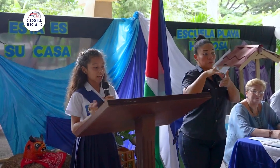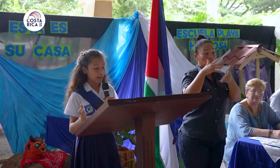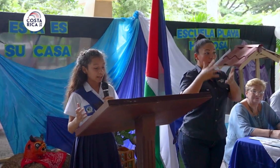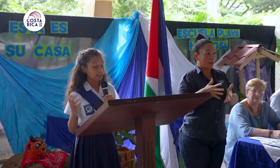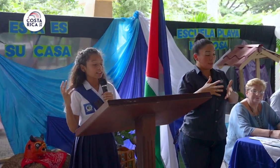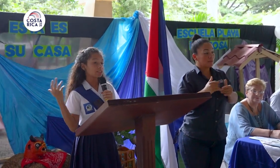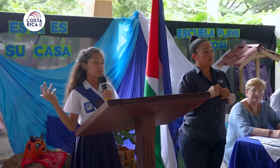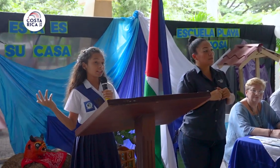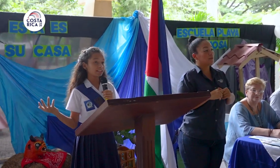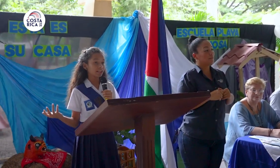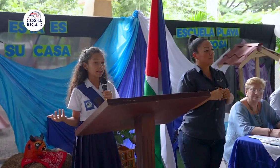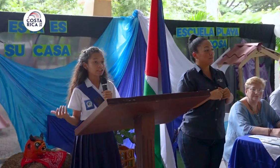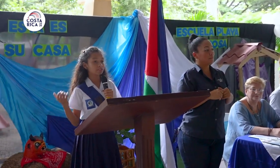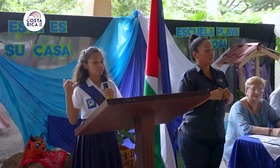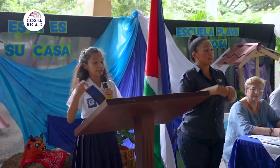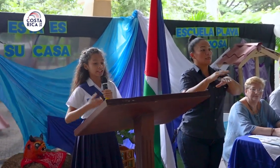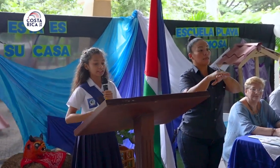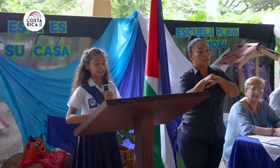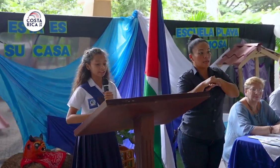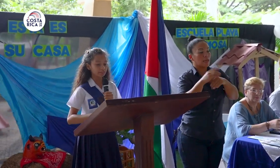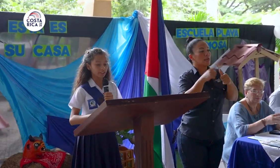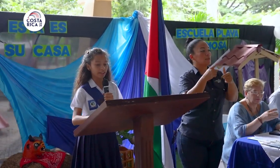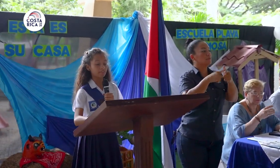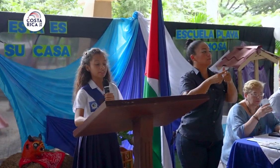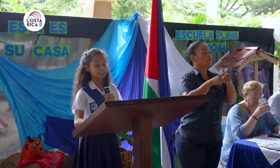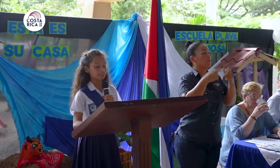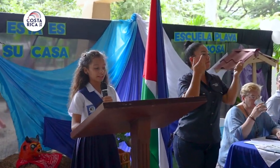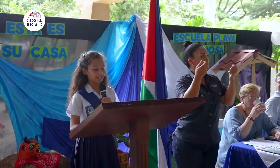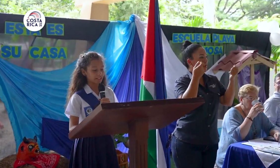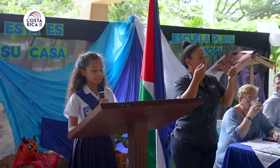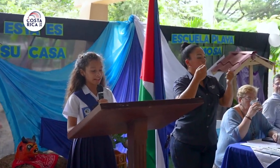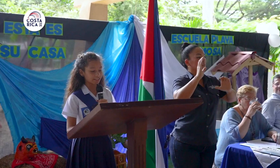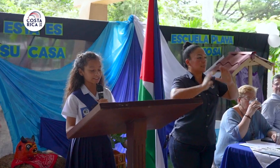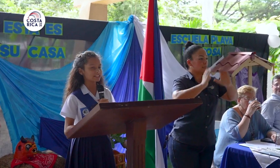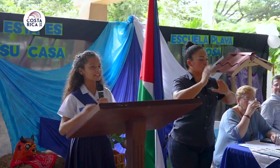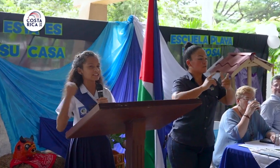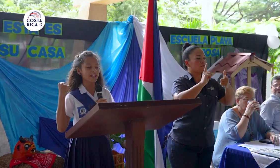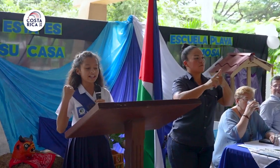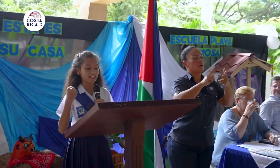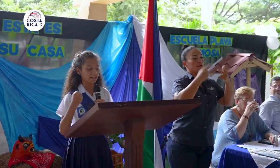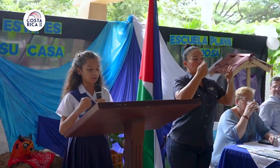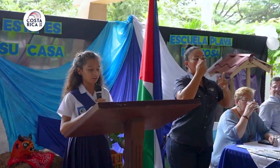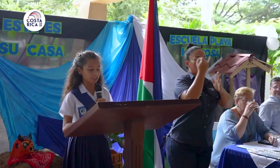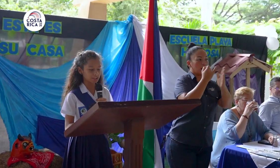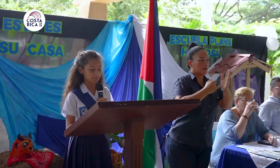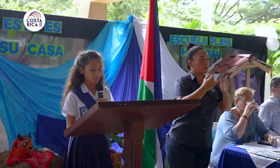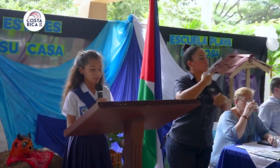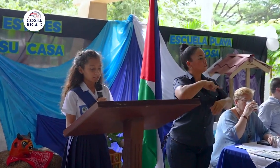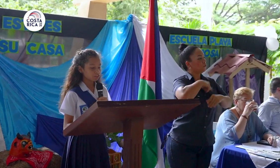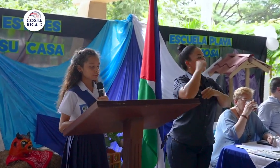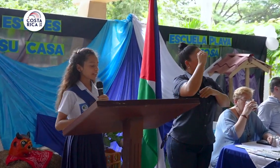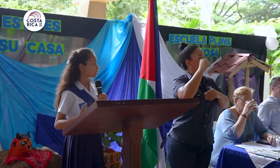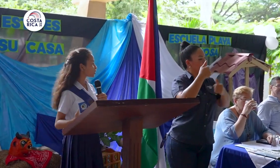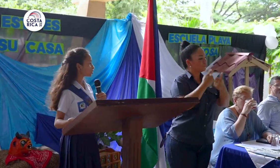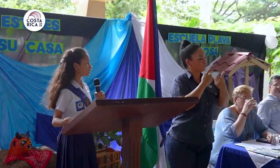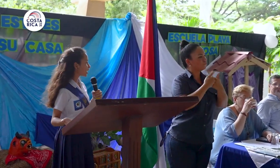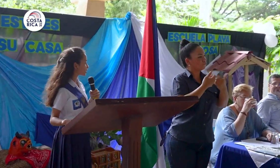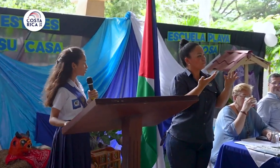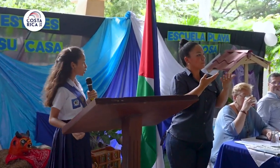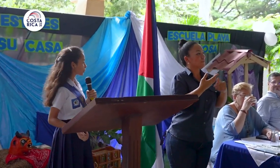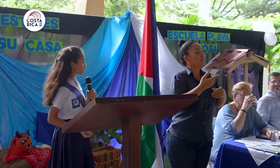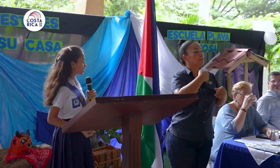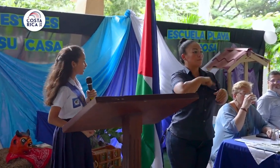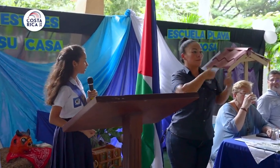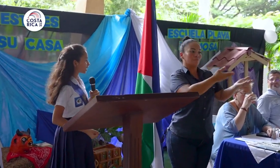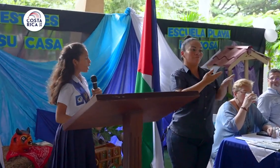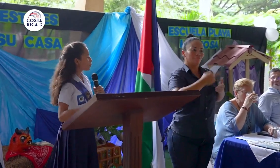estudiantes a nivel de inglés, feria científica, festival de las artes y ser ganadores. Nos han hecho soñar,